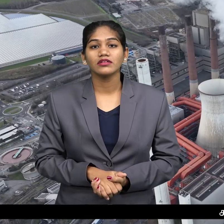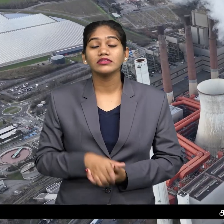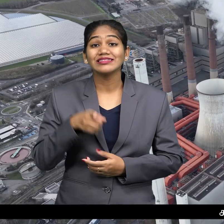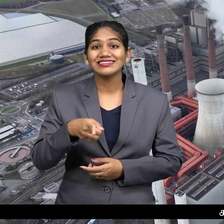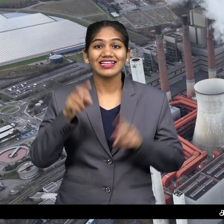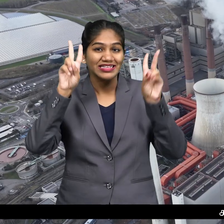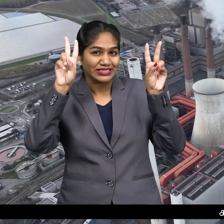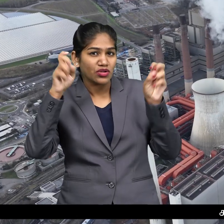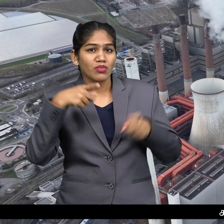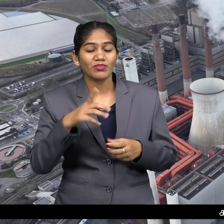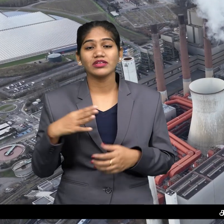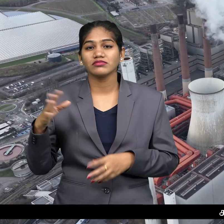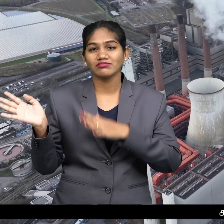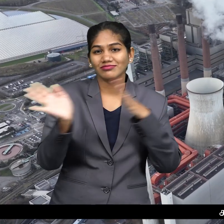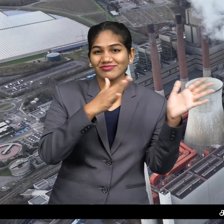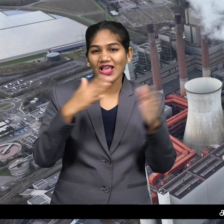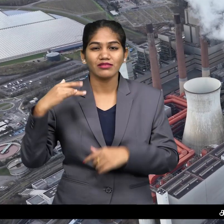காற்று மாசுபாடு.